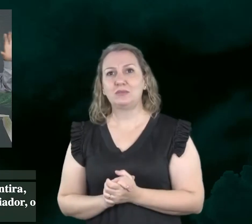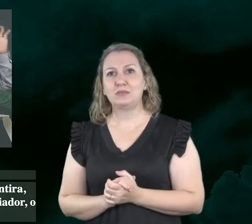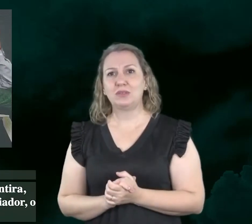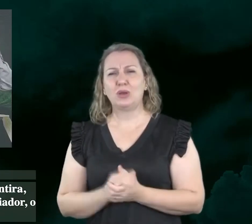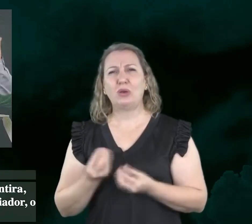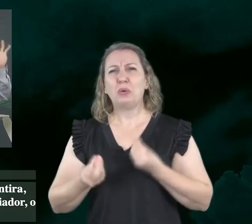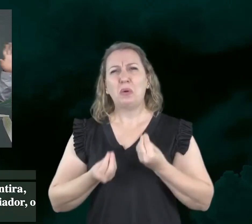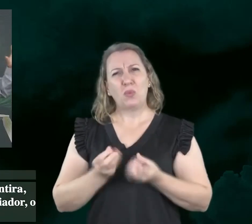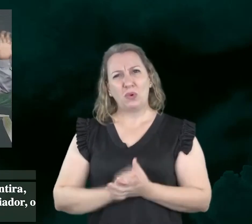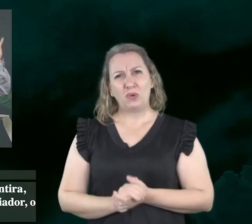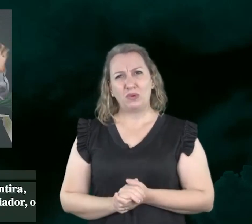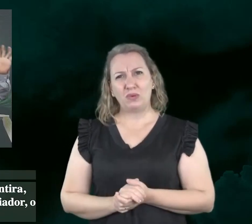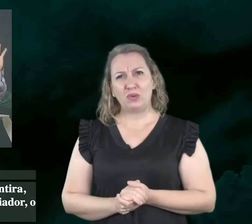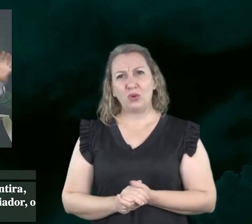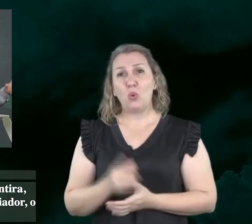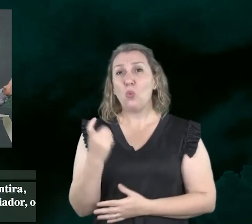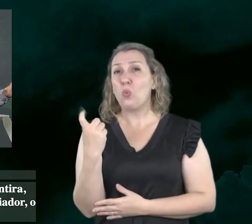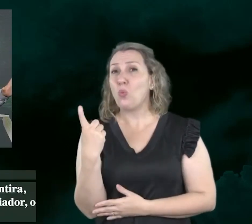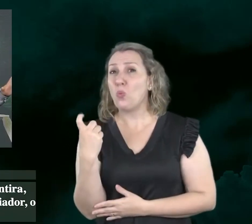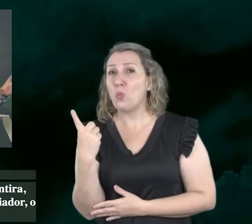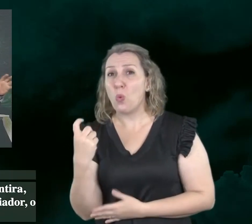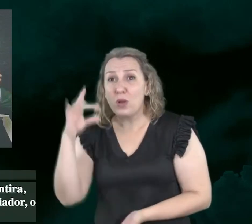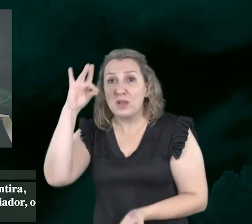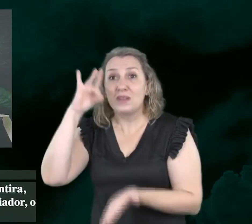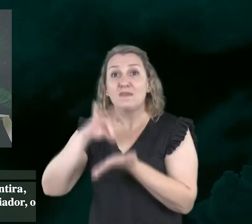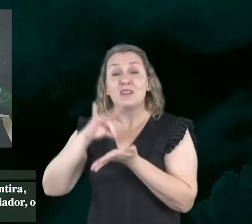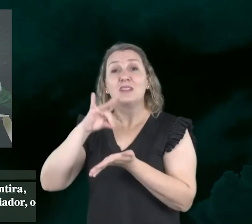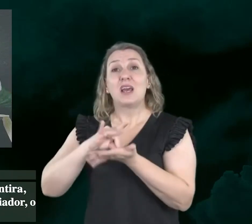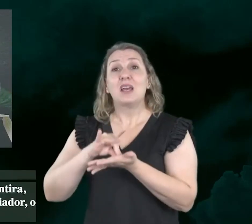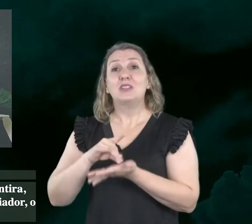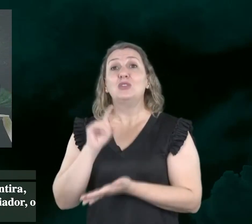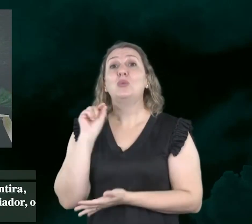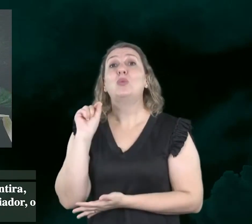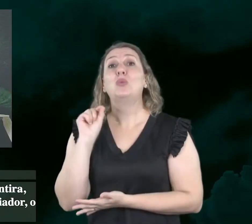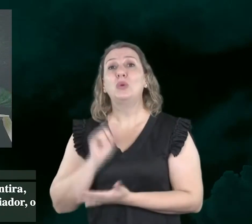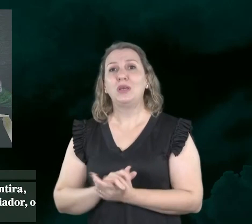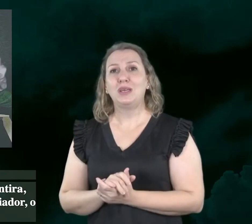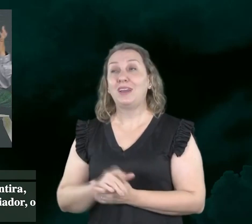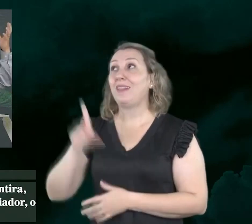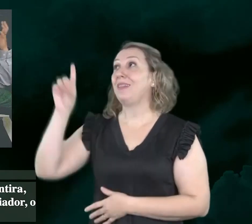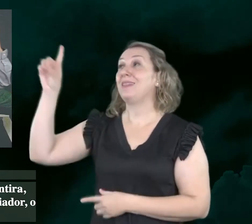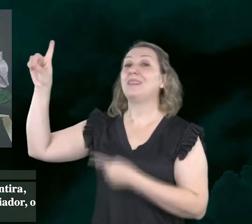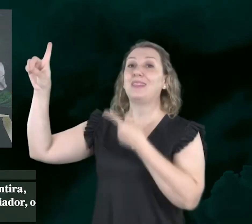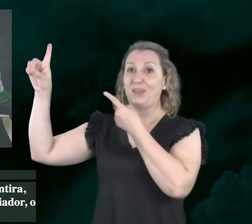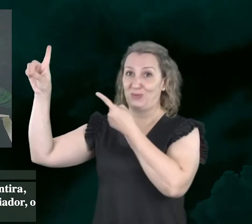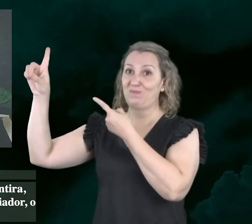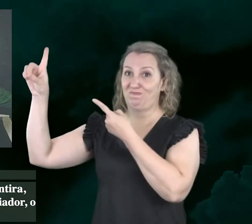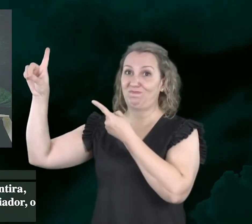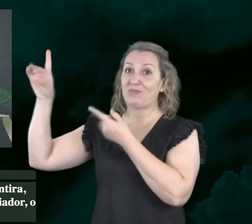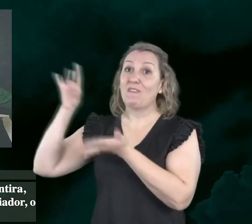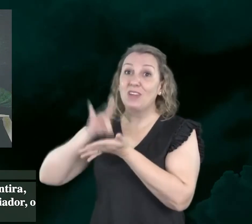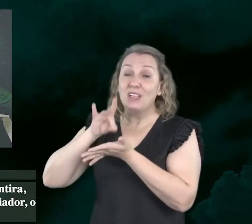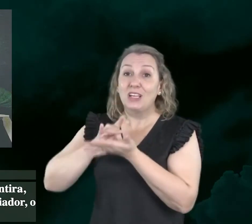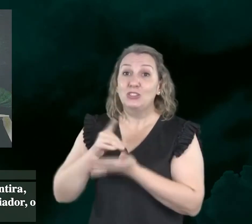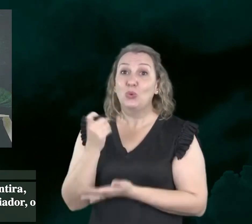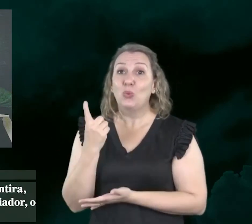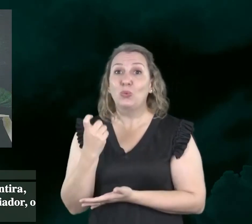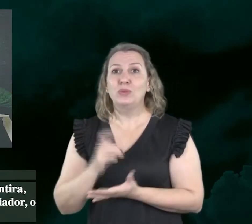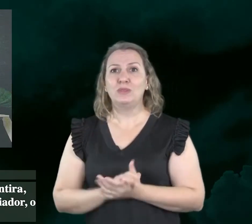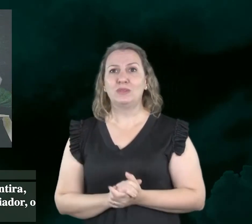verdade absoluta nesse universo. Mas os homens, sob influência de Satanás, o